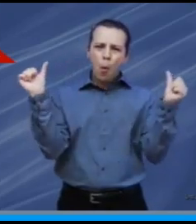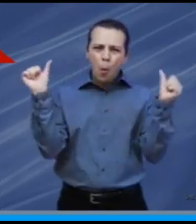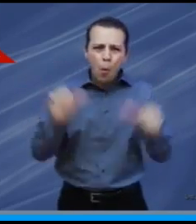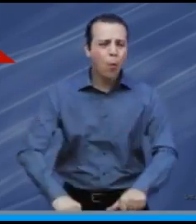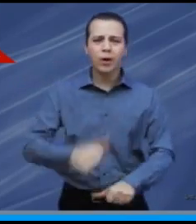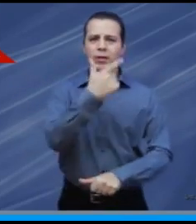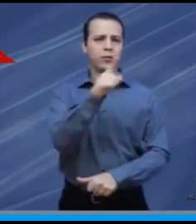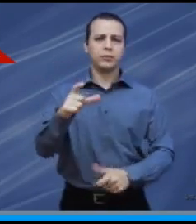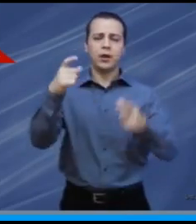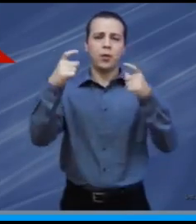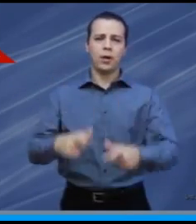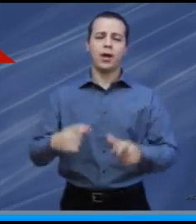você não tem um local